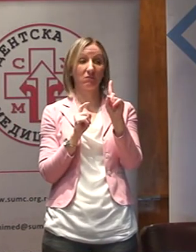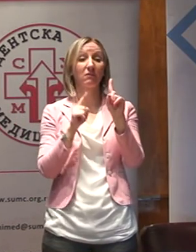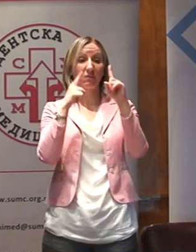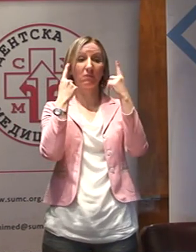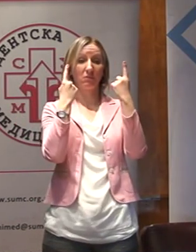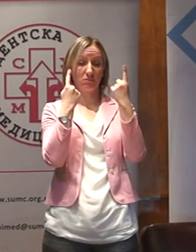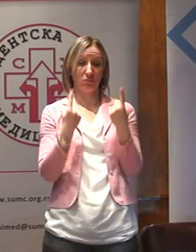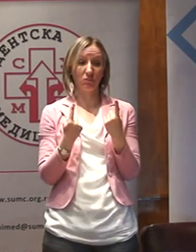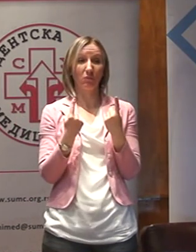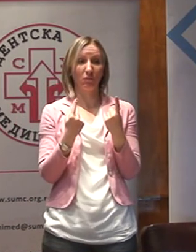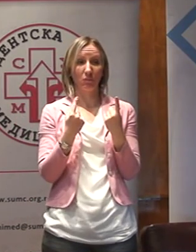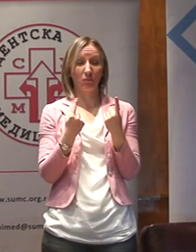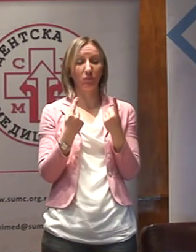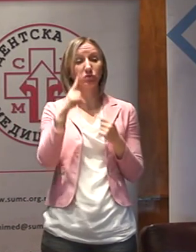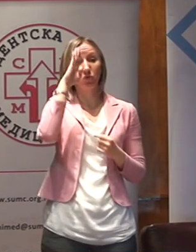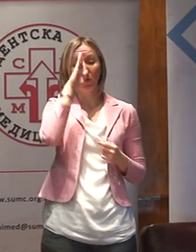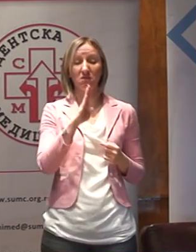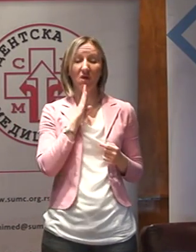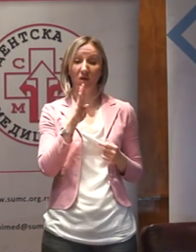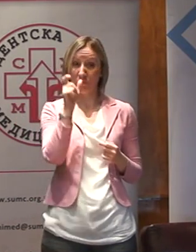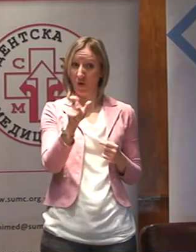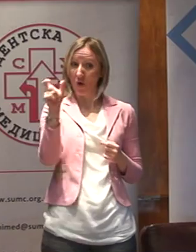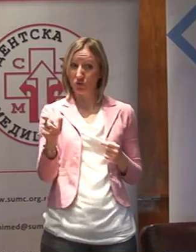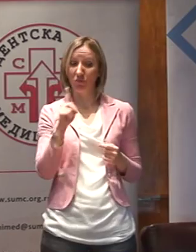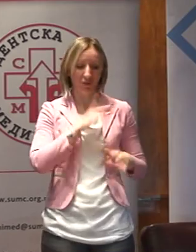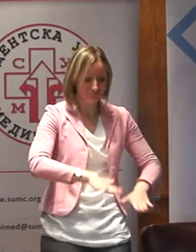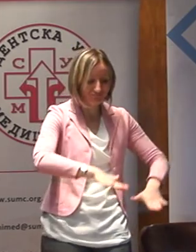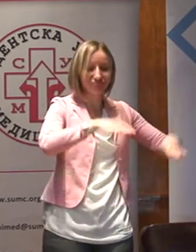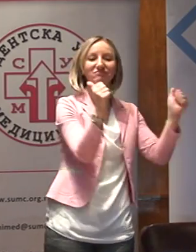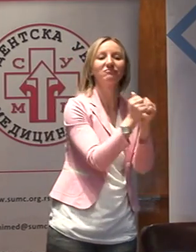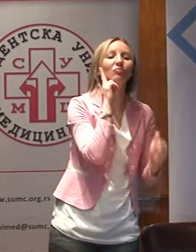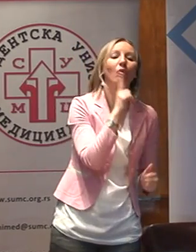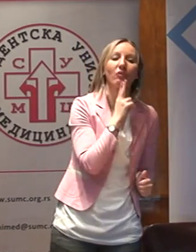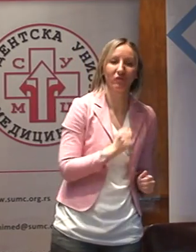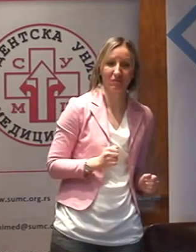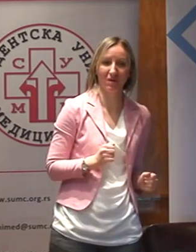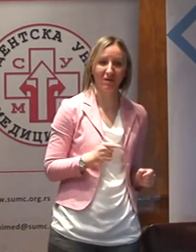pisanim putem ili s pomoć aparata. Međutim, isto tako postoje nagluve